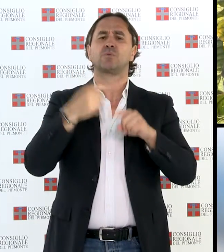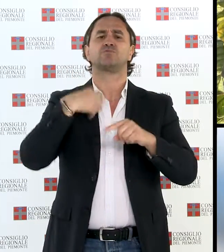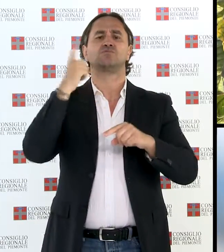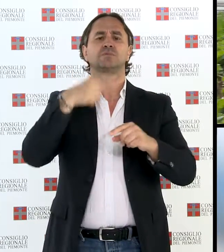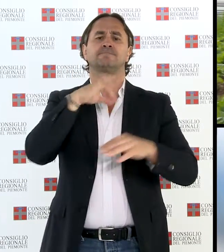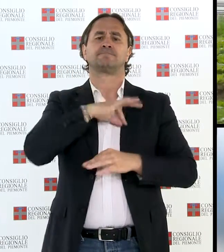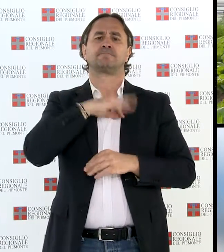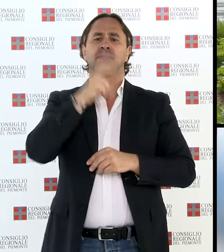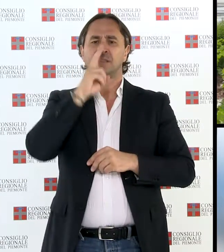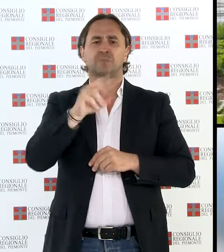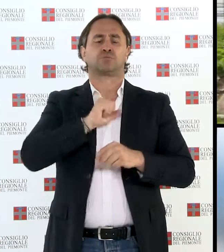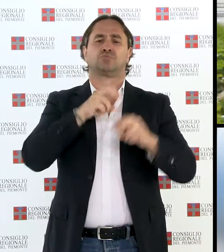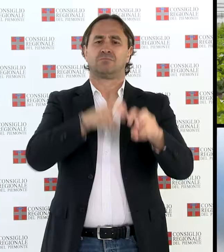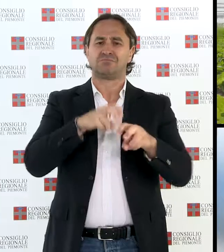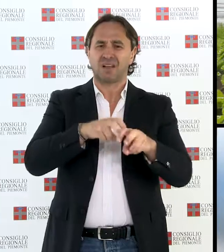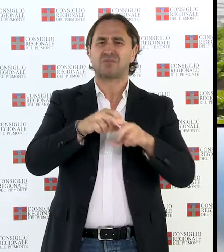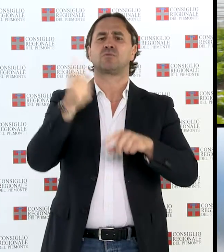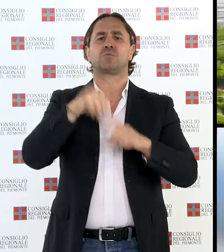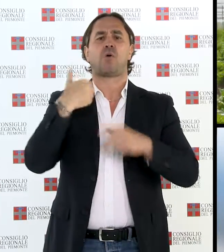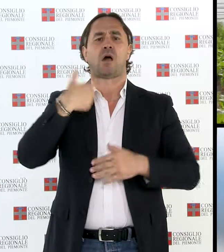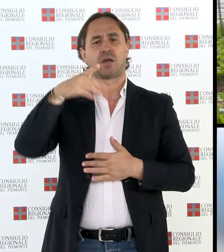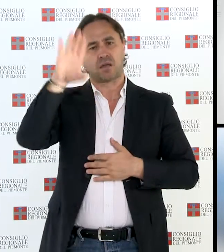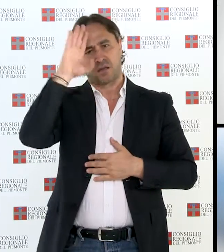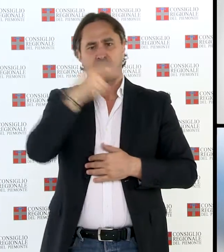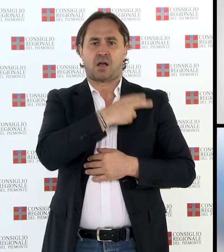agricoli in applicazione della legge contro il caporalato.